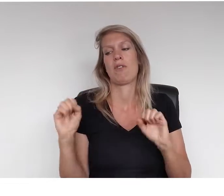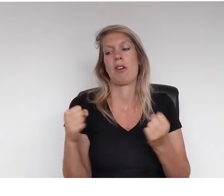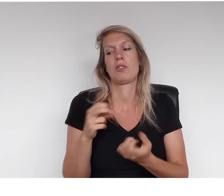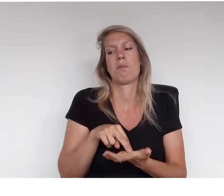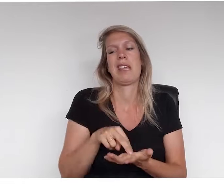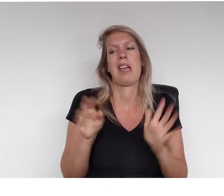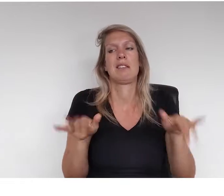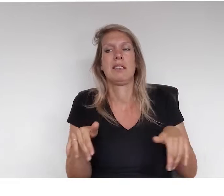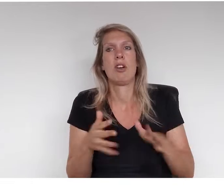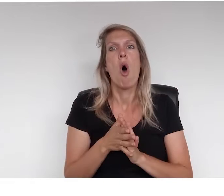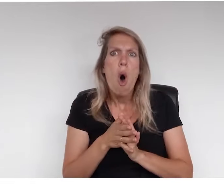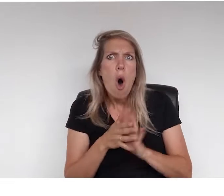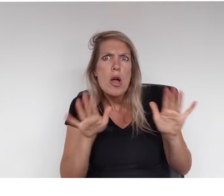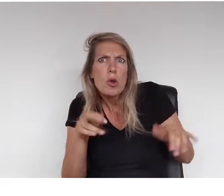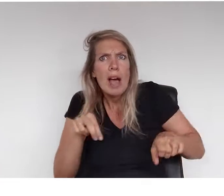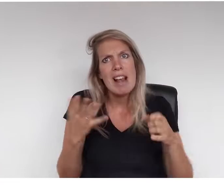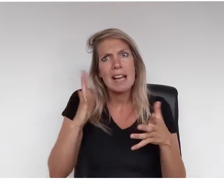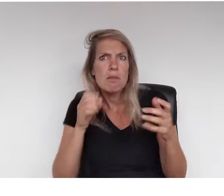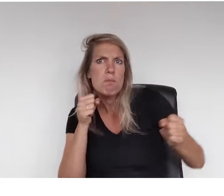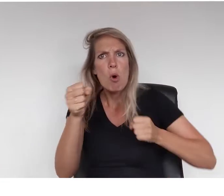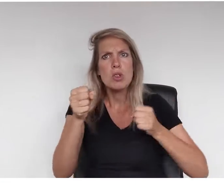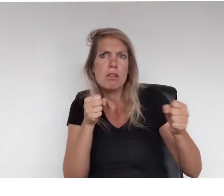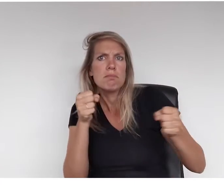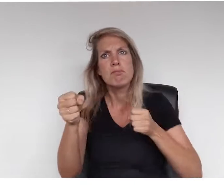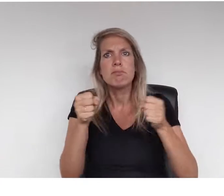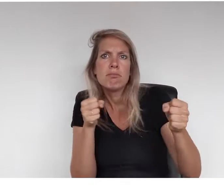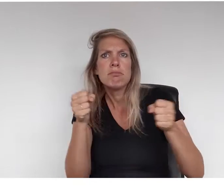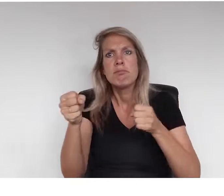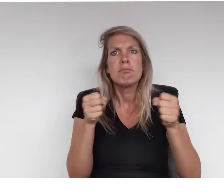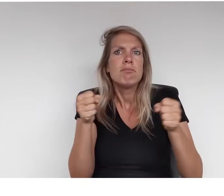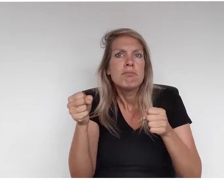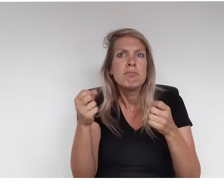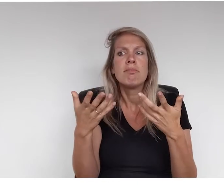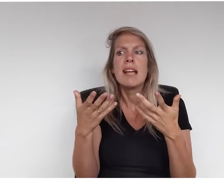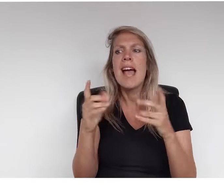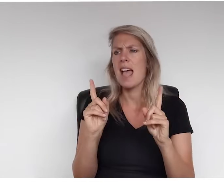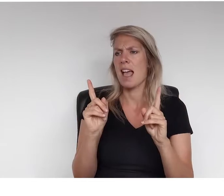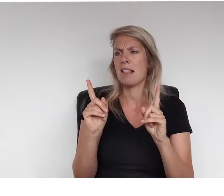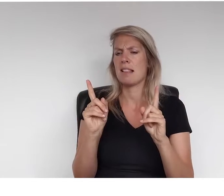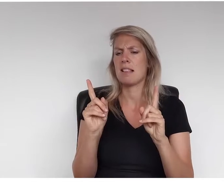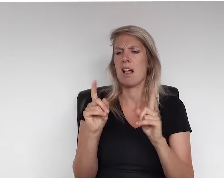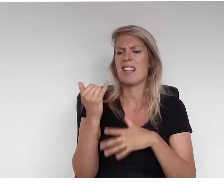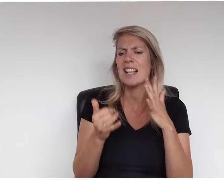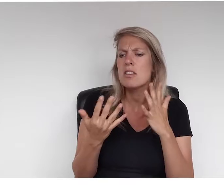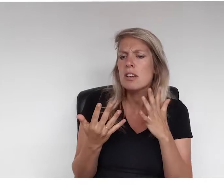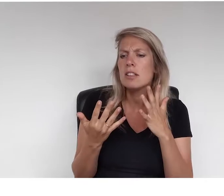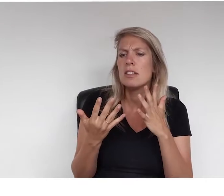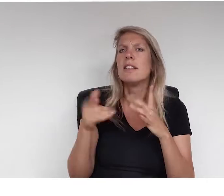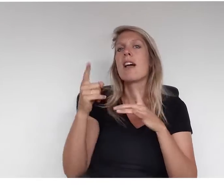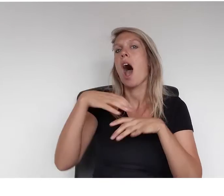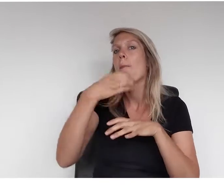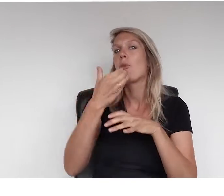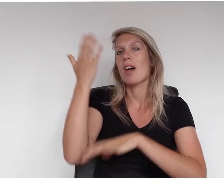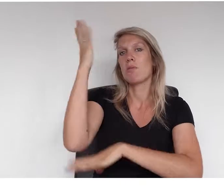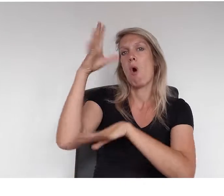gaan lekker boksen. Oef. Ja, lekker boksen. Heel goed. Goed en, zo. Als allerlaatste, appels plukken uit de bomen. Lekker,